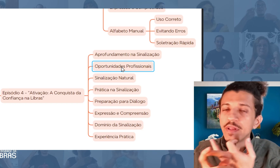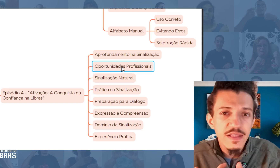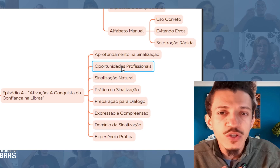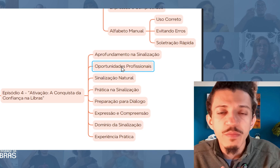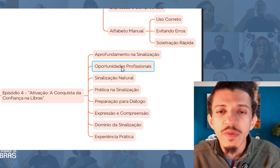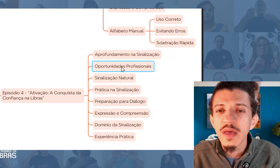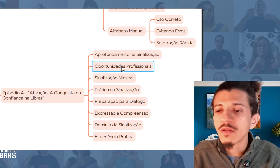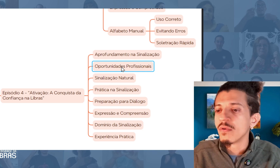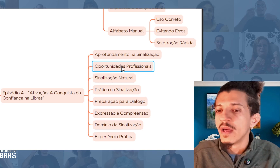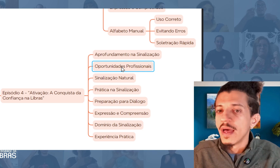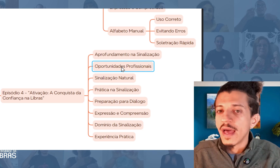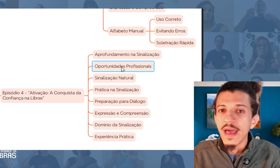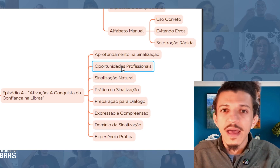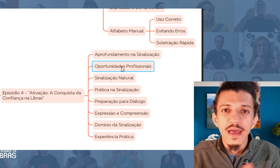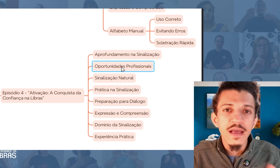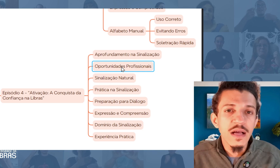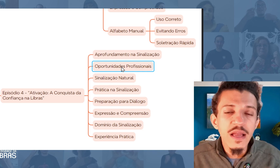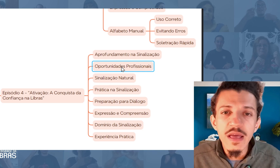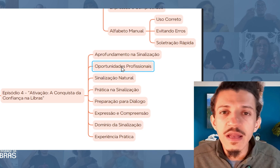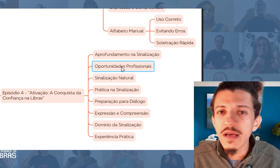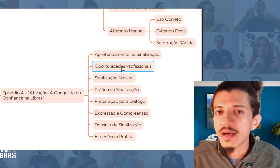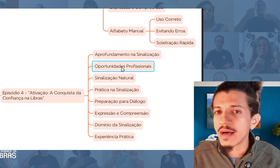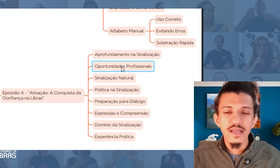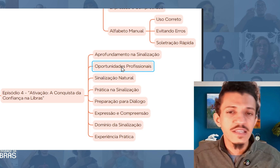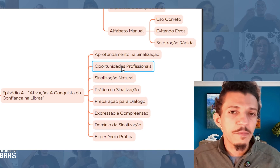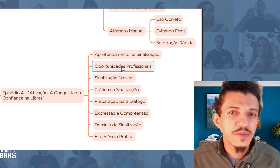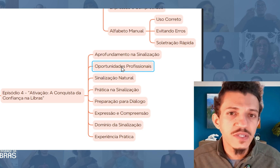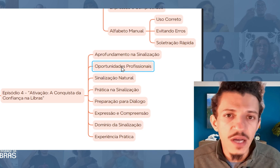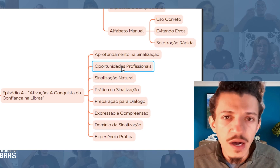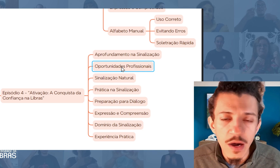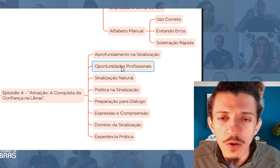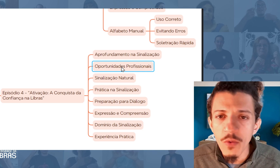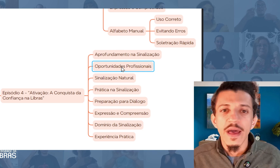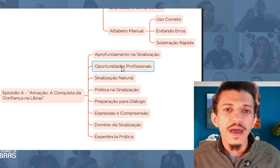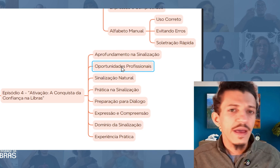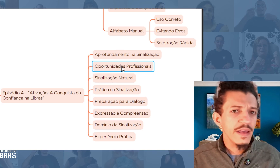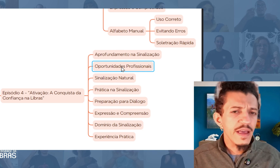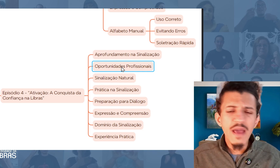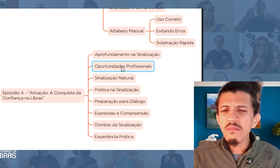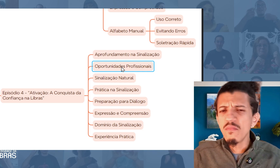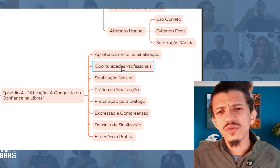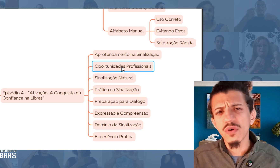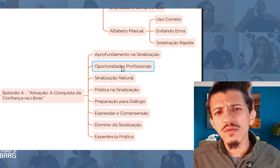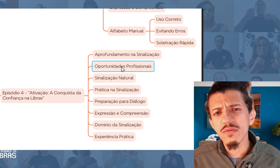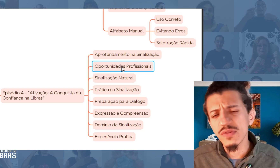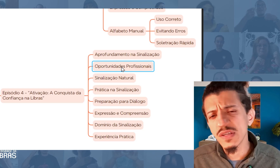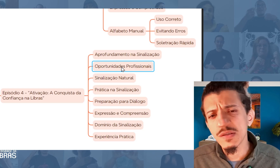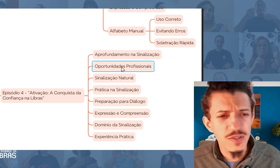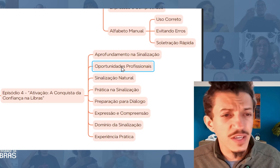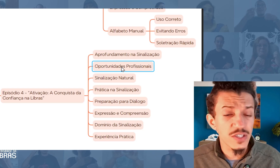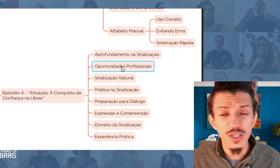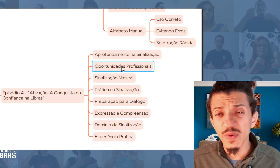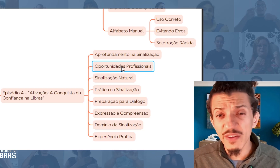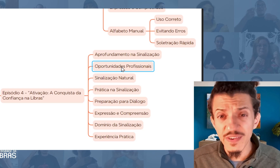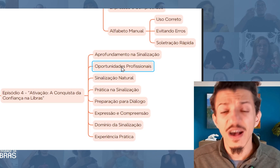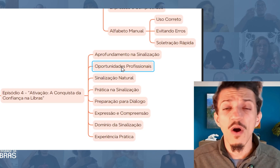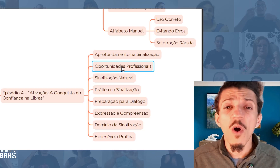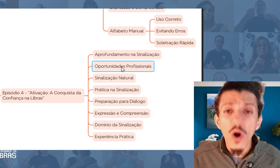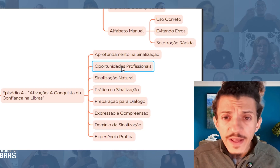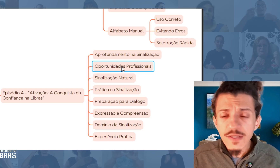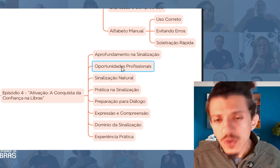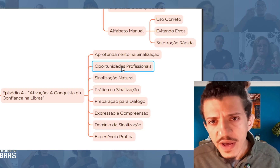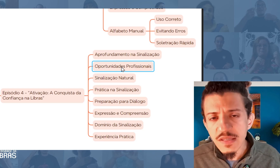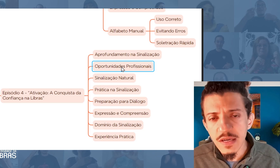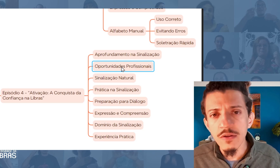fazer atendimento em clínicas, na recepção e em muitos outros espaços. Gente, a gente poderia ficar horas